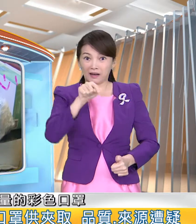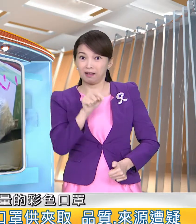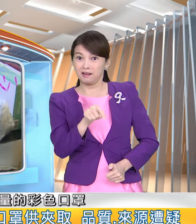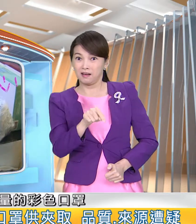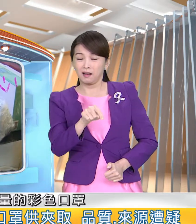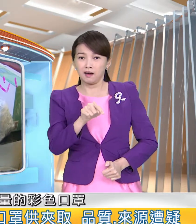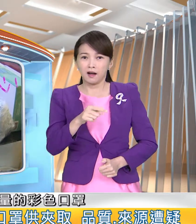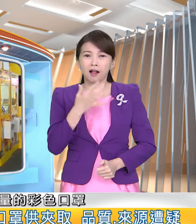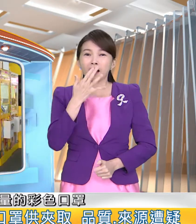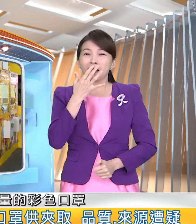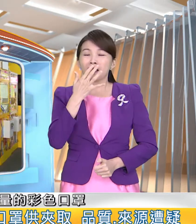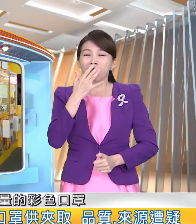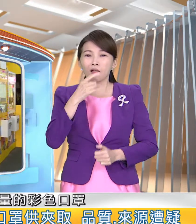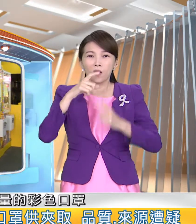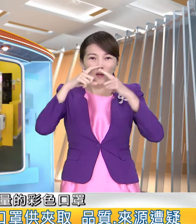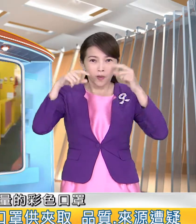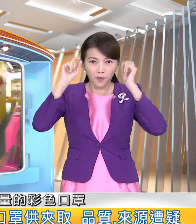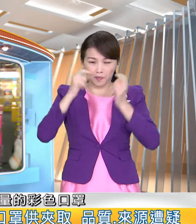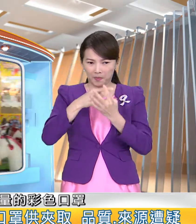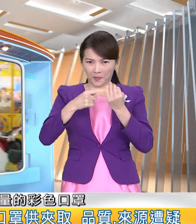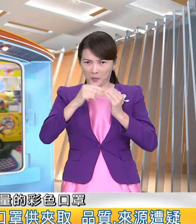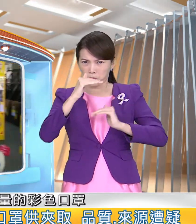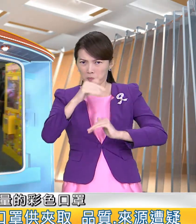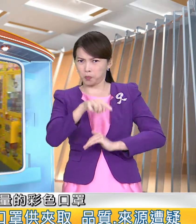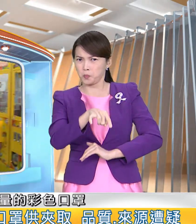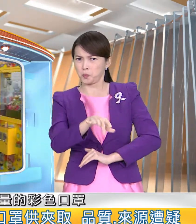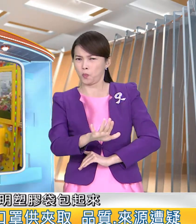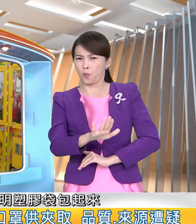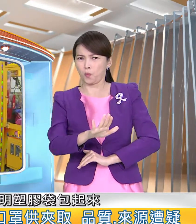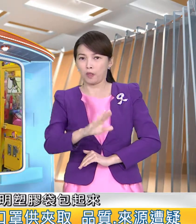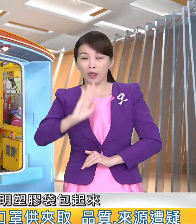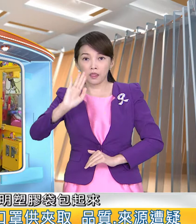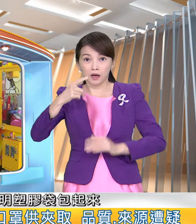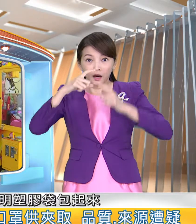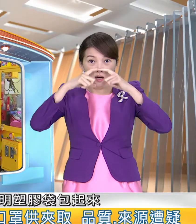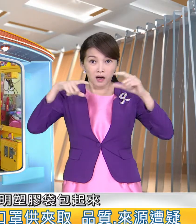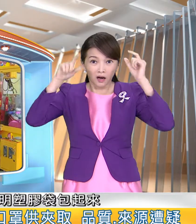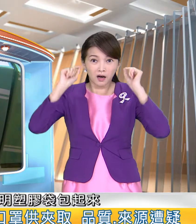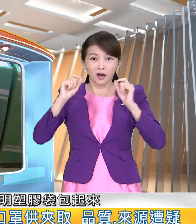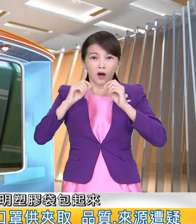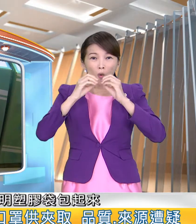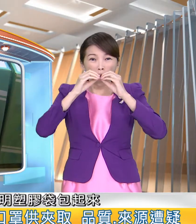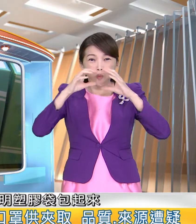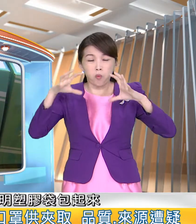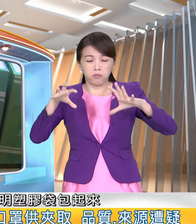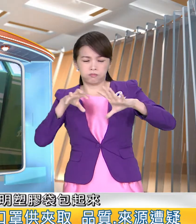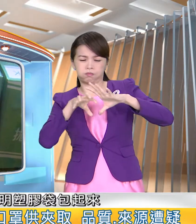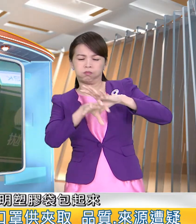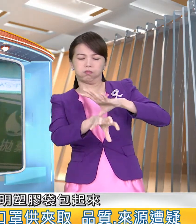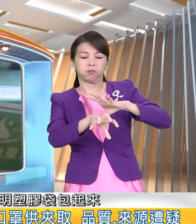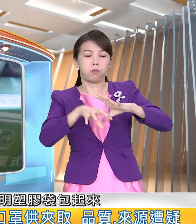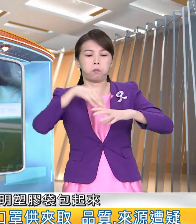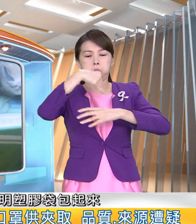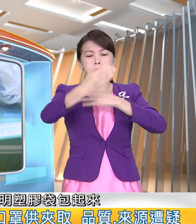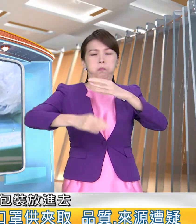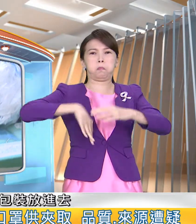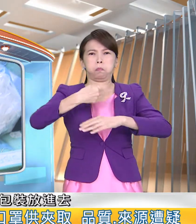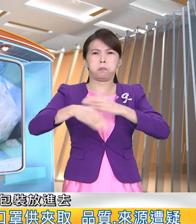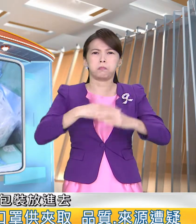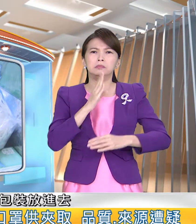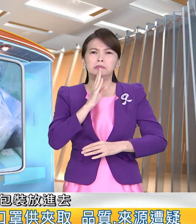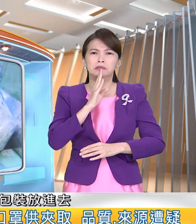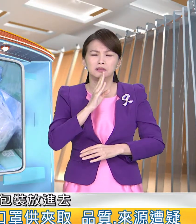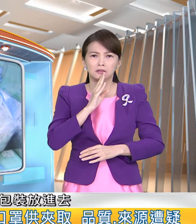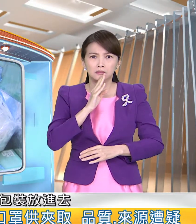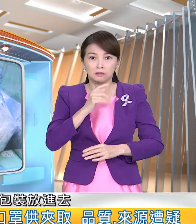着标榜限量的彩色口罩，不过口罩是用透明塑胶袋包起来，一